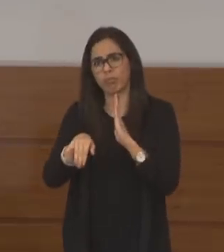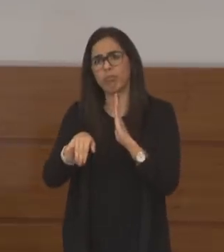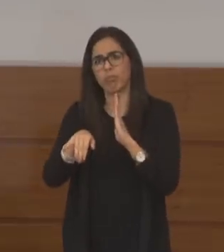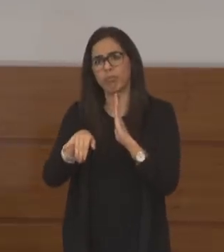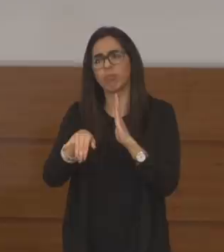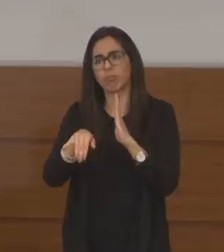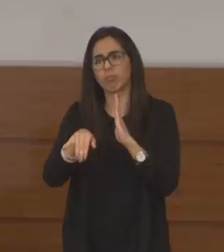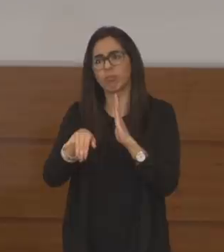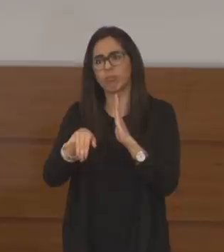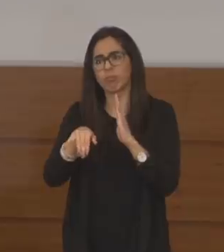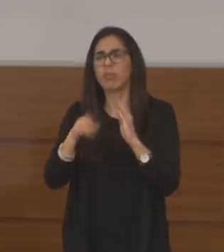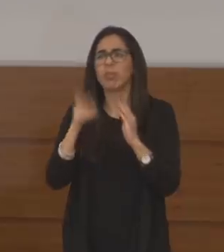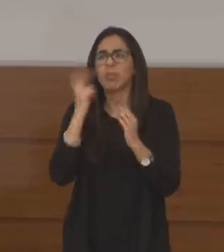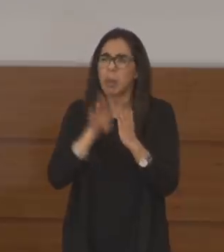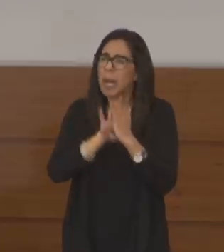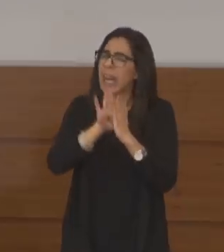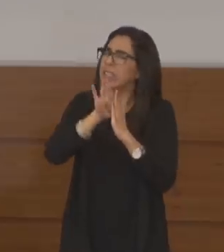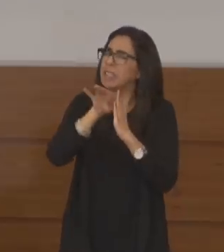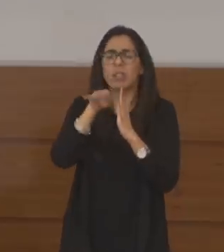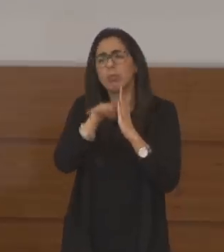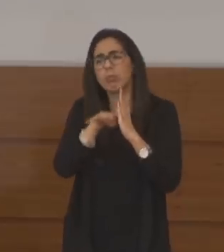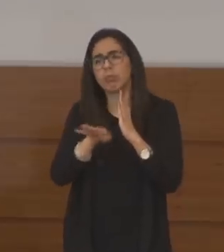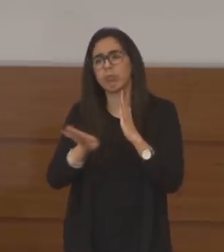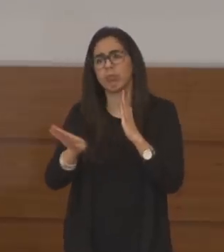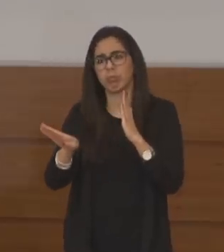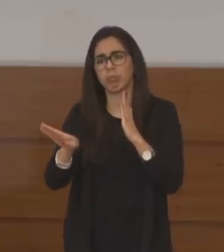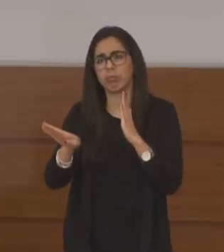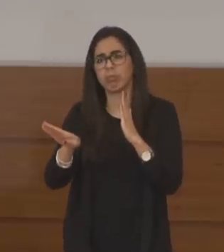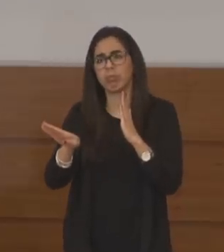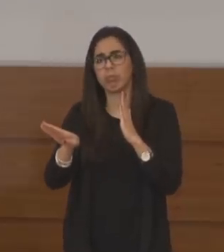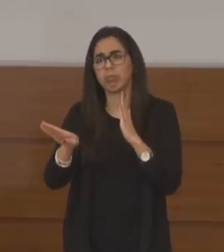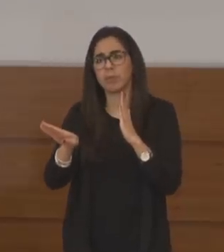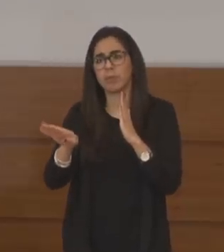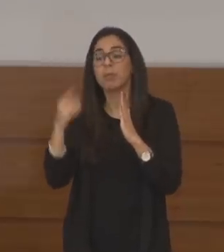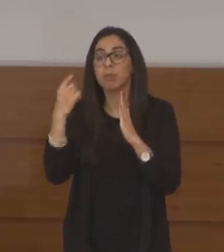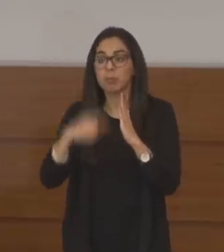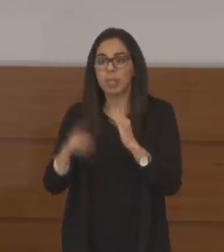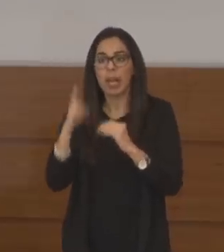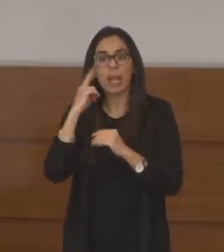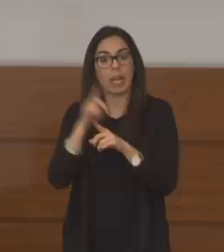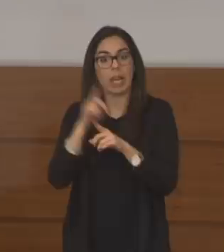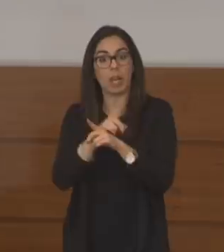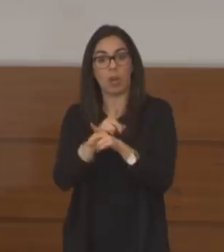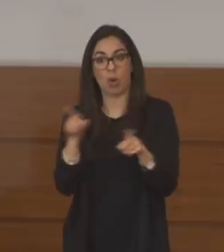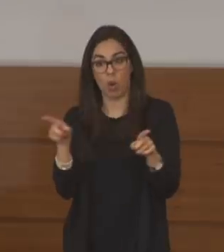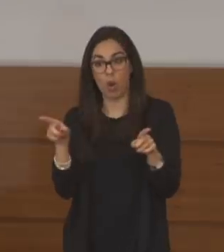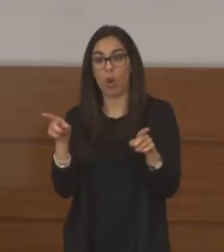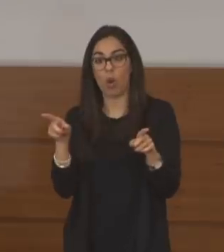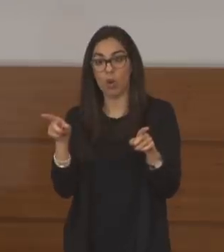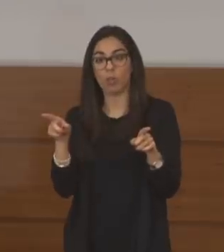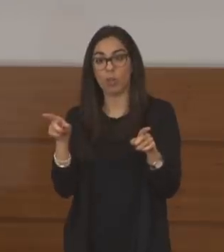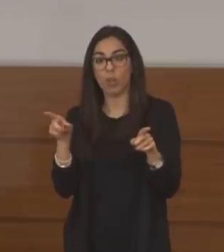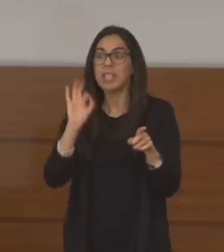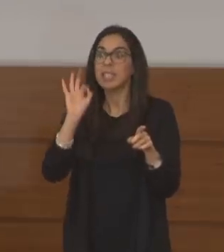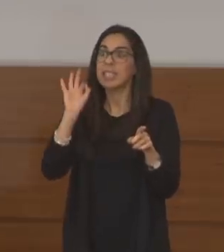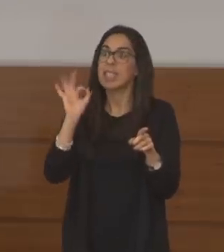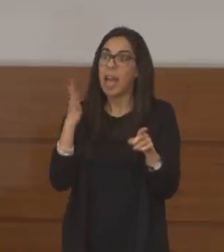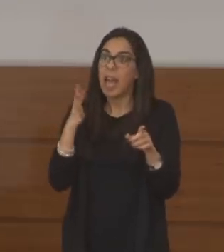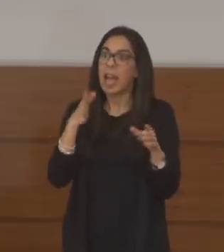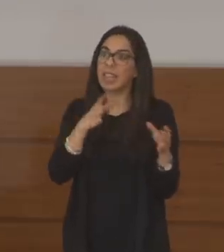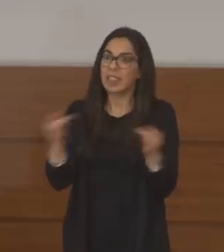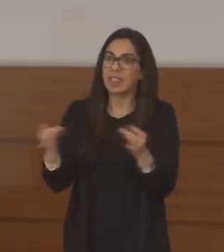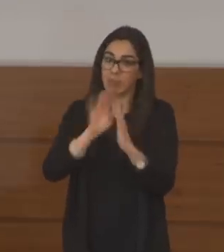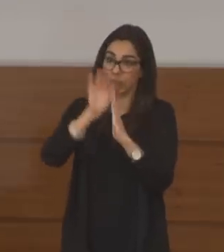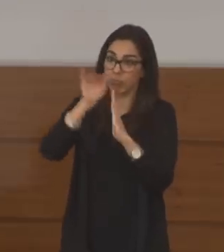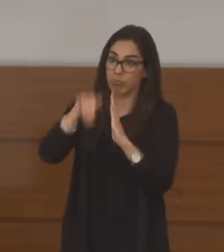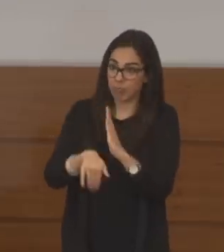che si appiattiscono e questo vuol dire vi ricordo dare la possibilità a chi si